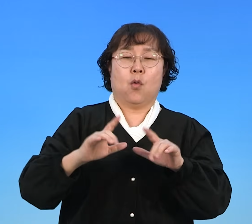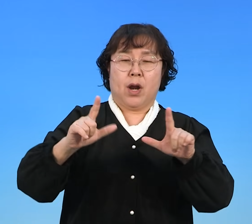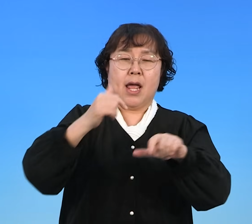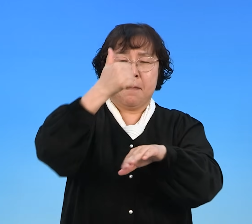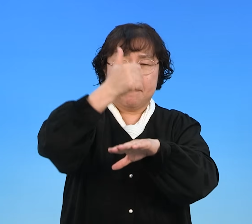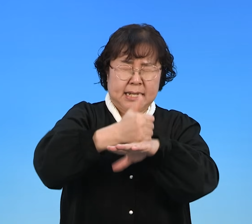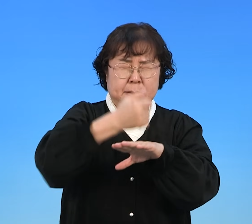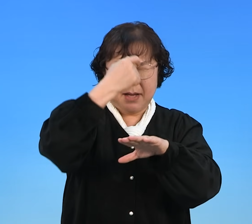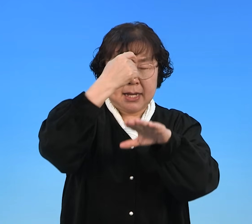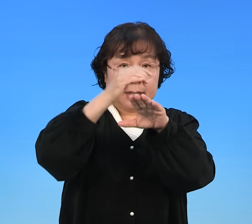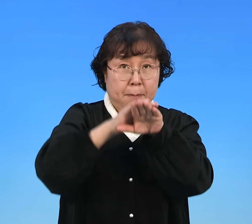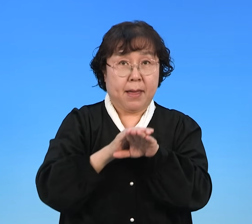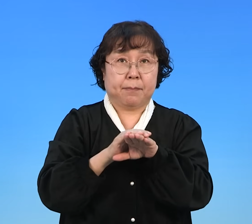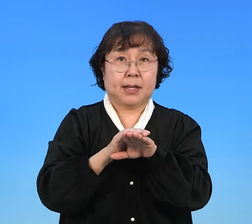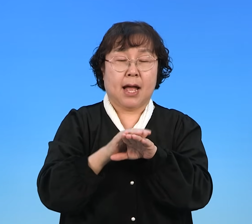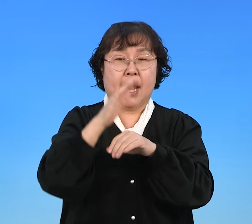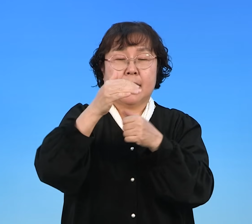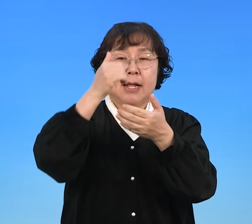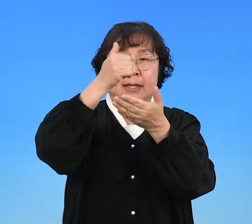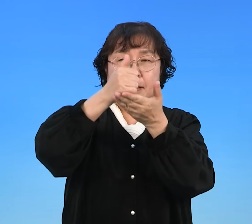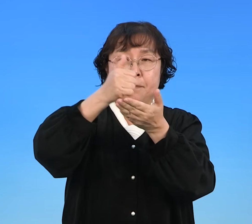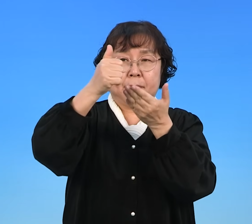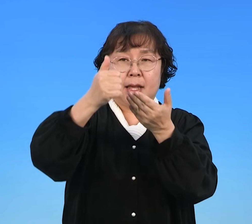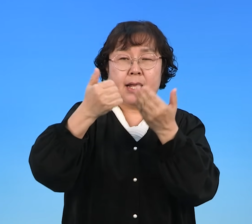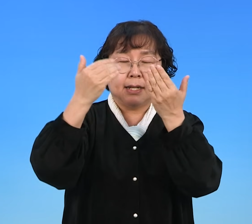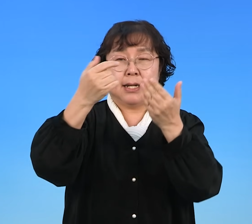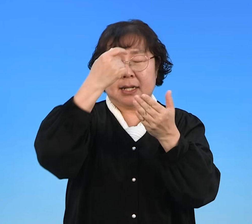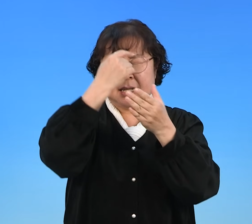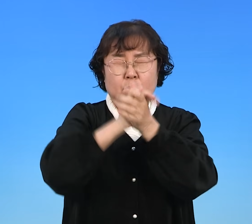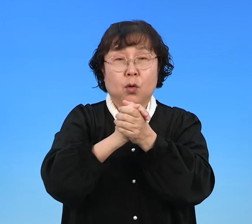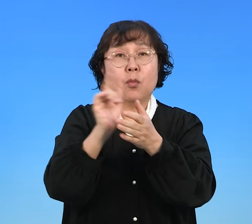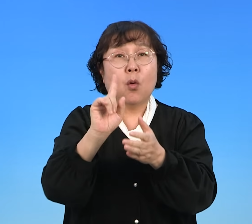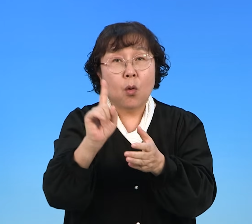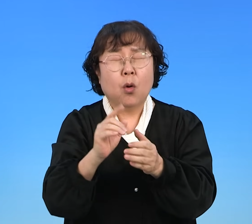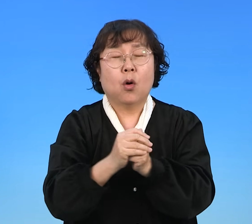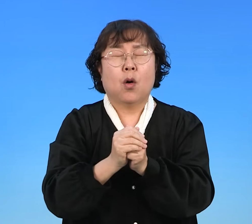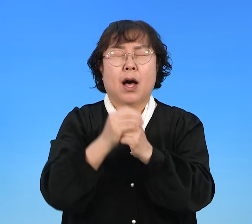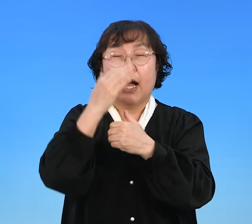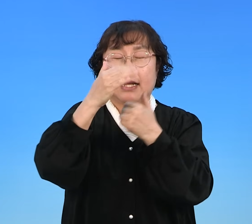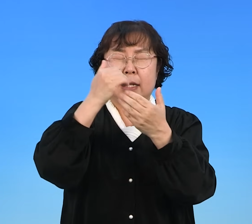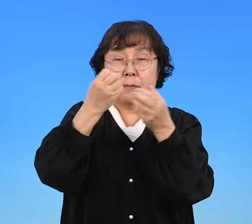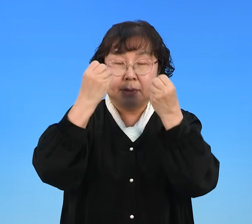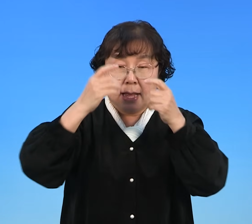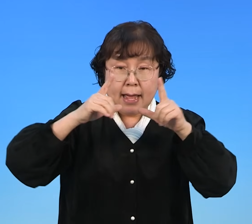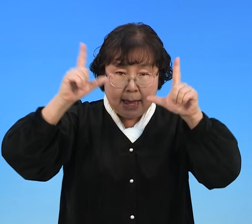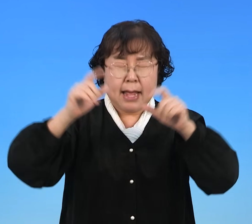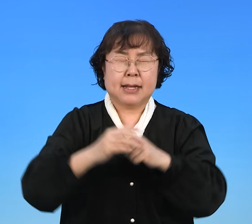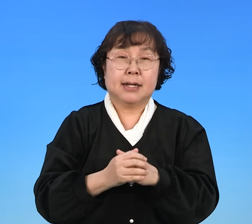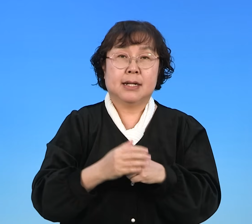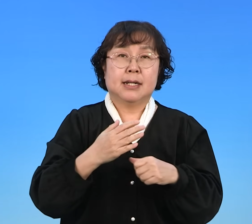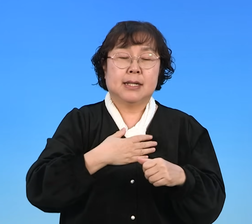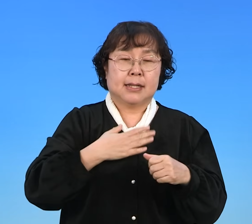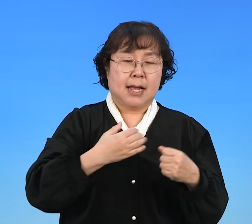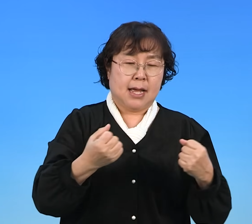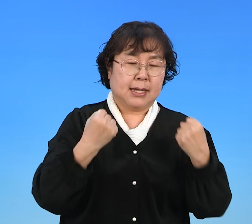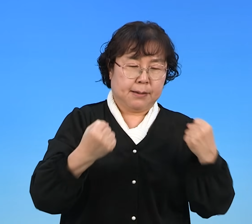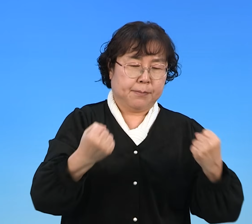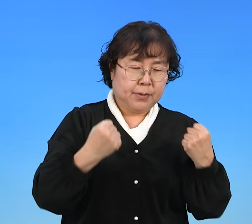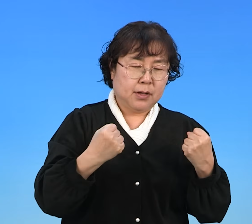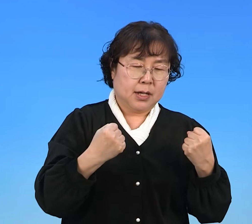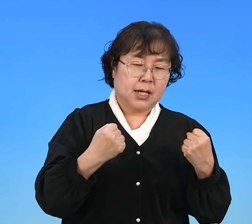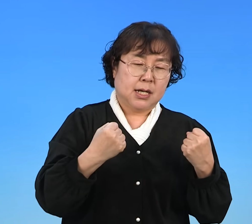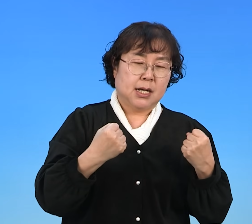1년의 마지막 날 예배입니다. 하나님께 드릴 기도가 있다면 이겁니다. 하나님, 새해에는 말의 힘이 세다 하여